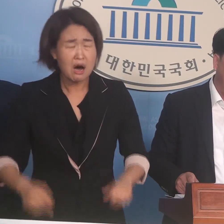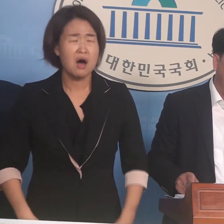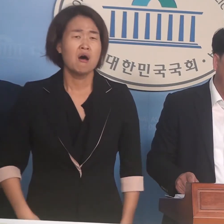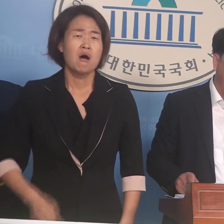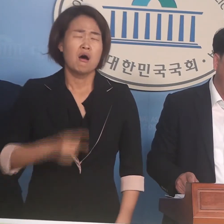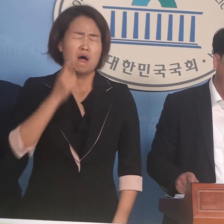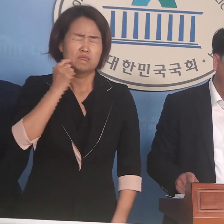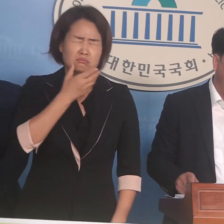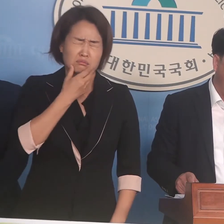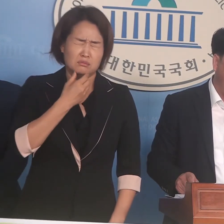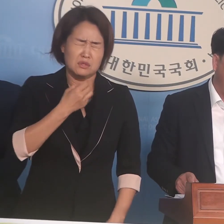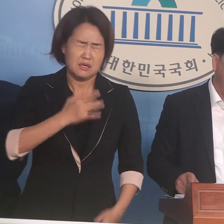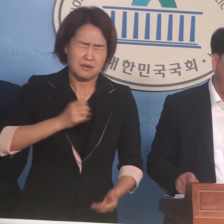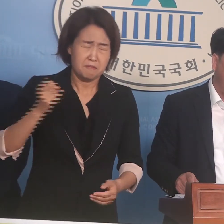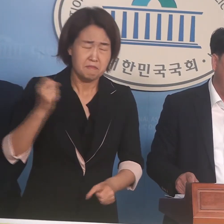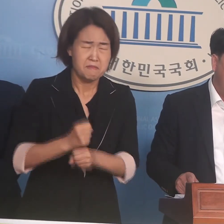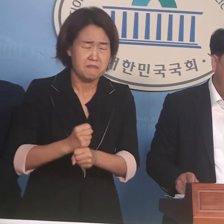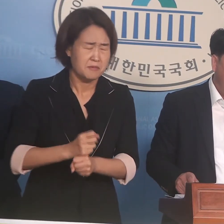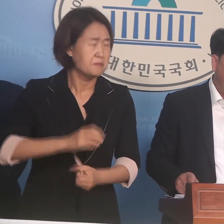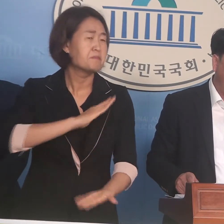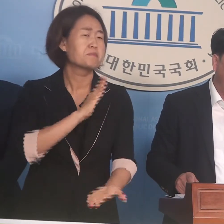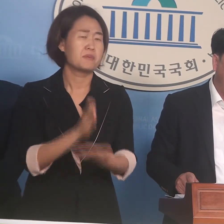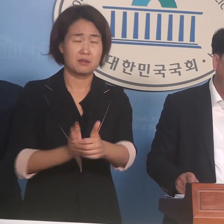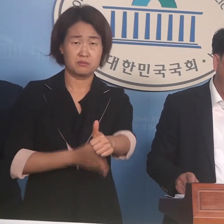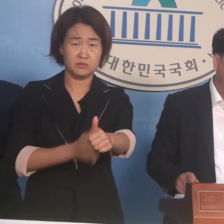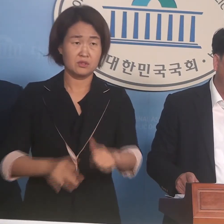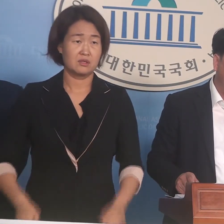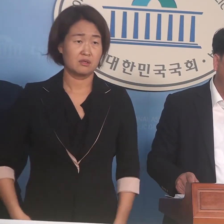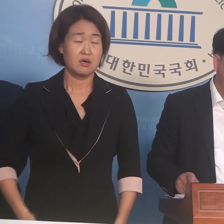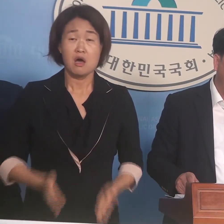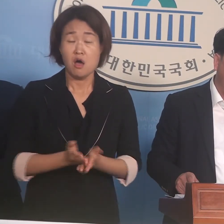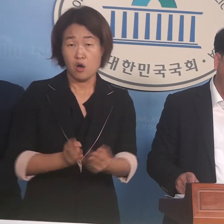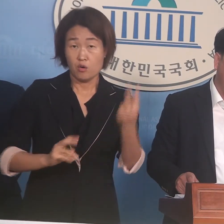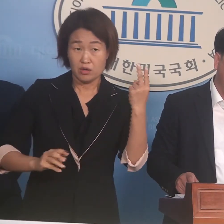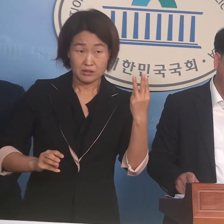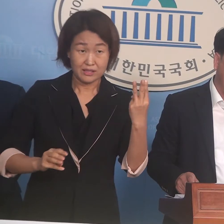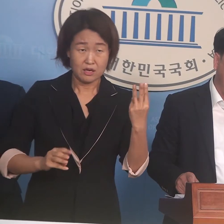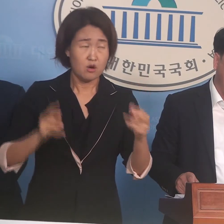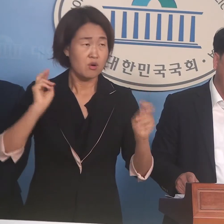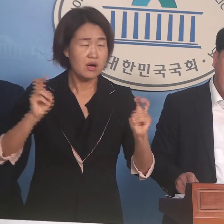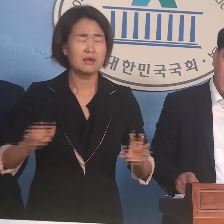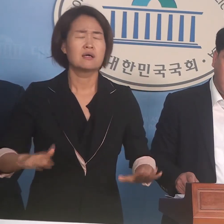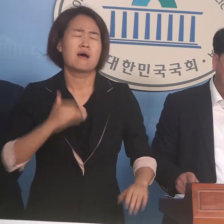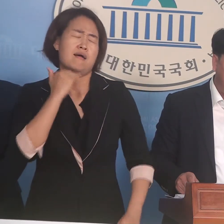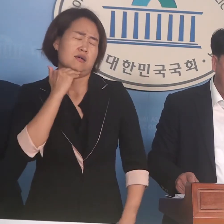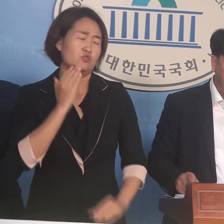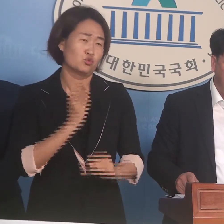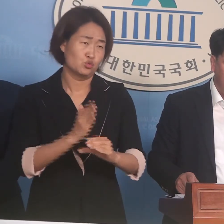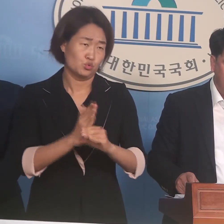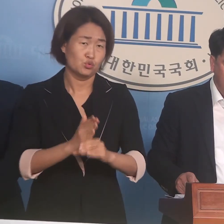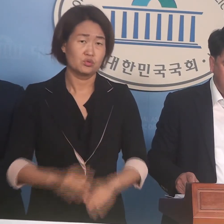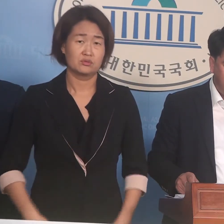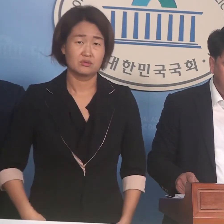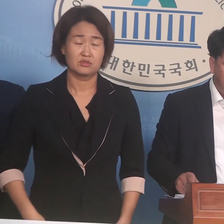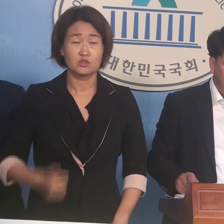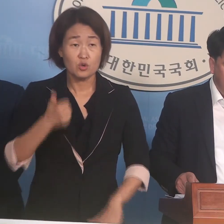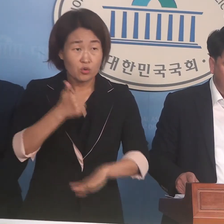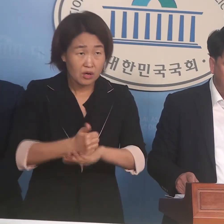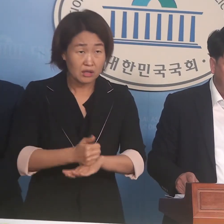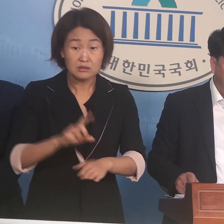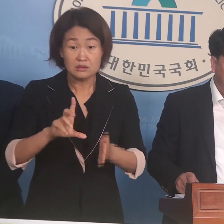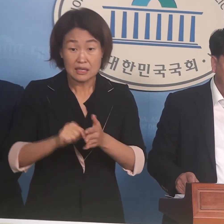일어나지 않기를 강력히 권고하는 바이다. 조선 3사의 직권조사 결과가 기다려지고 있는 현 시점에서